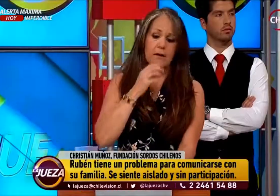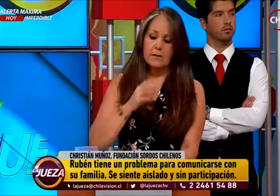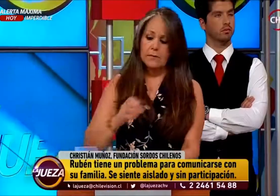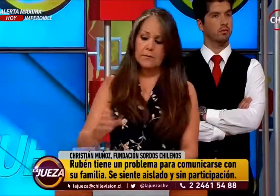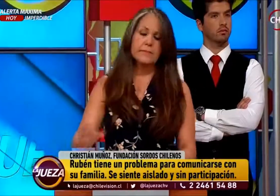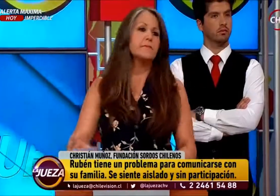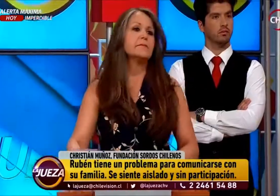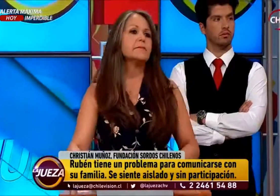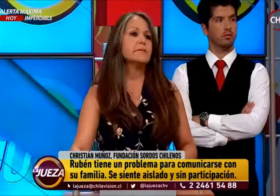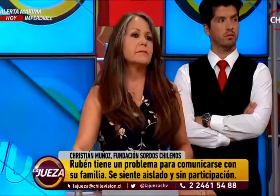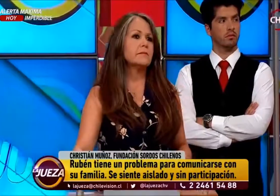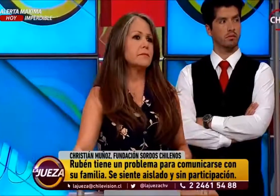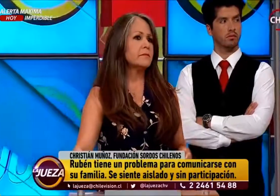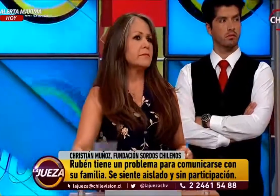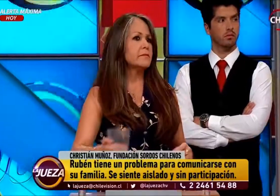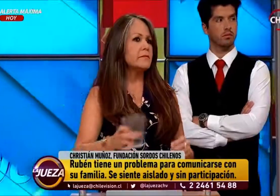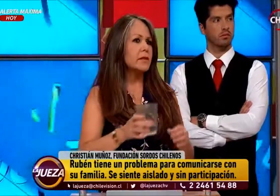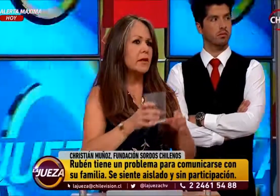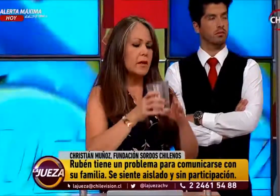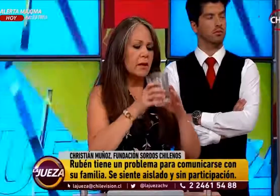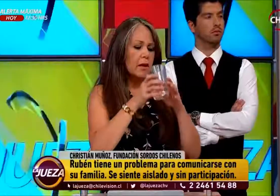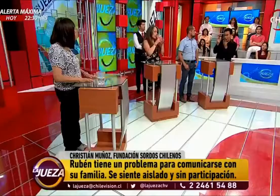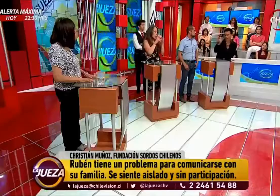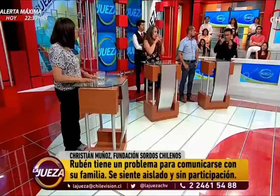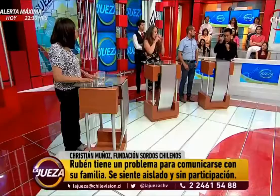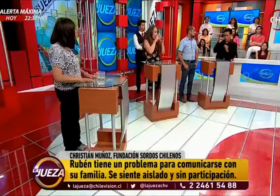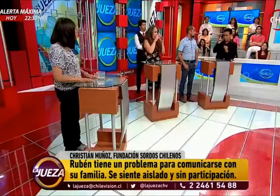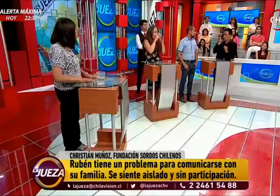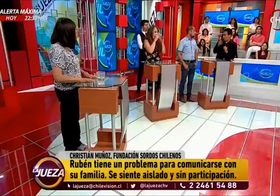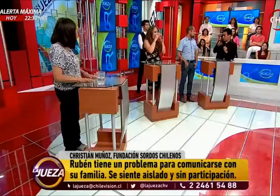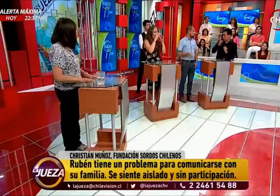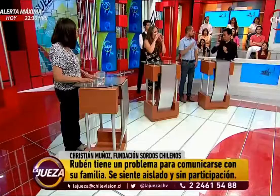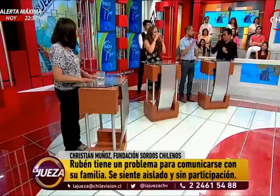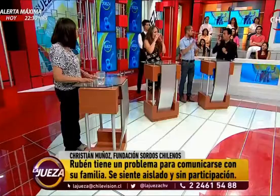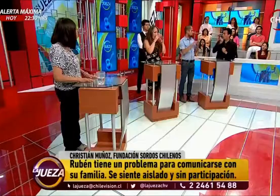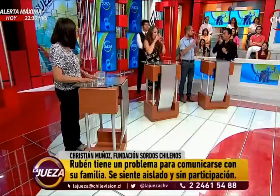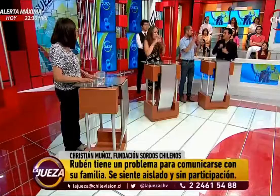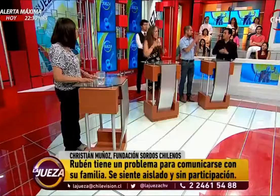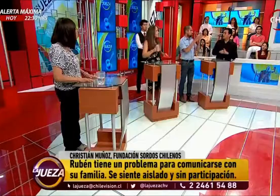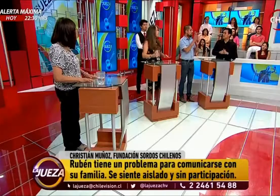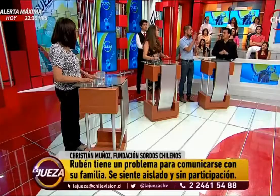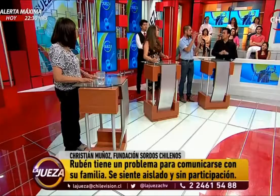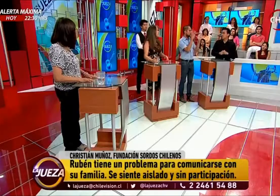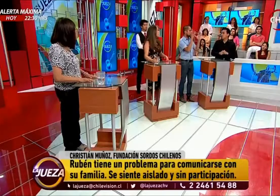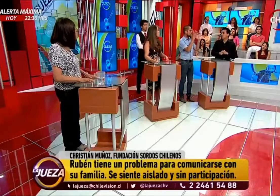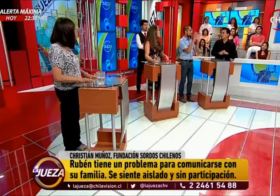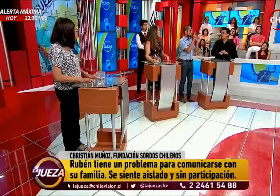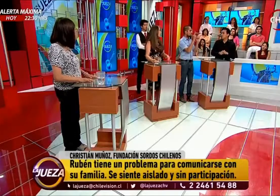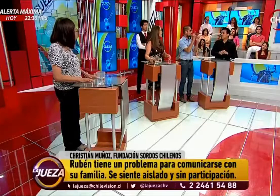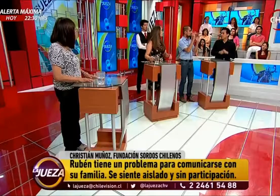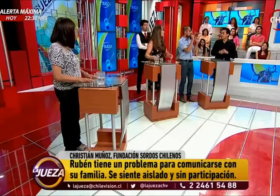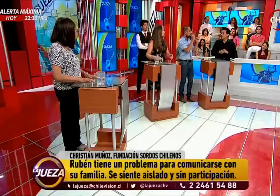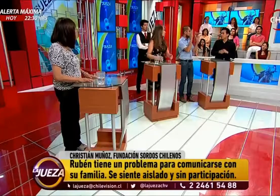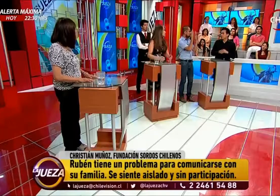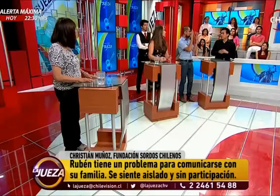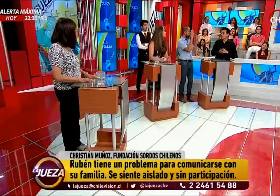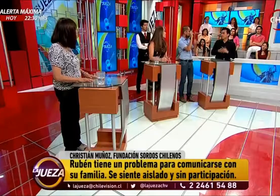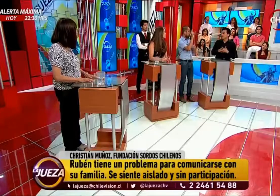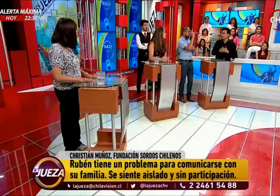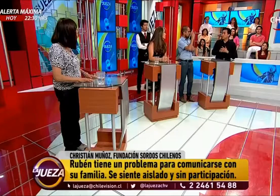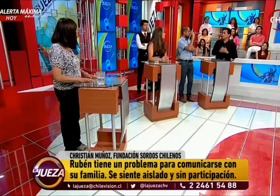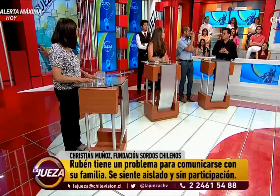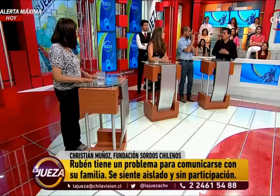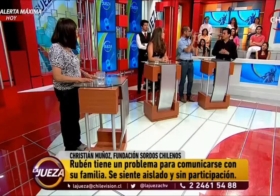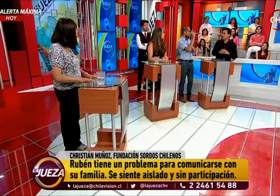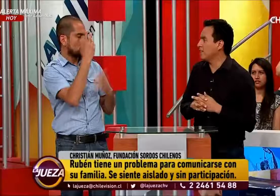a ti Rubén te ha dicho que él entiende muy poco de lo que le hablan, ¿o no? O soy equivocada. Sí, porque como tiene problemas